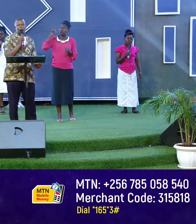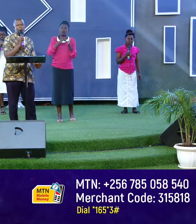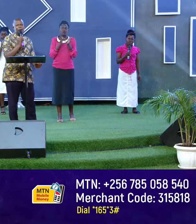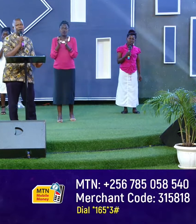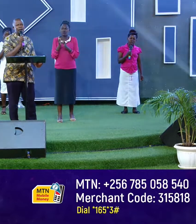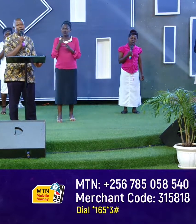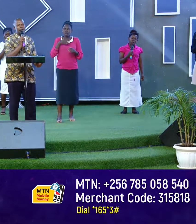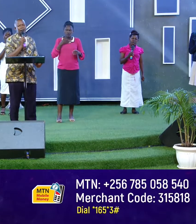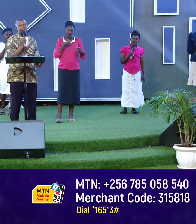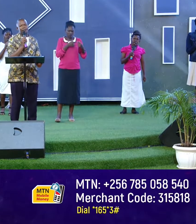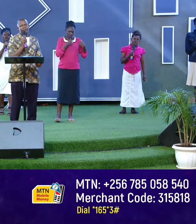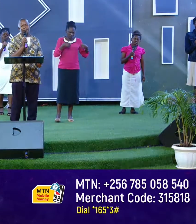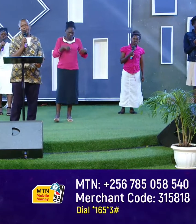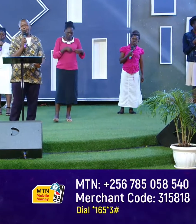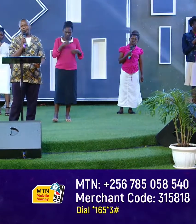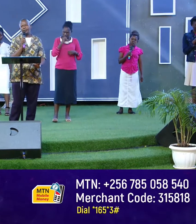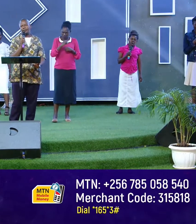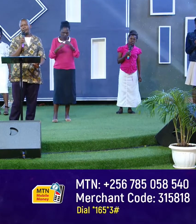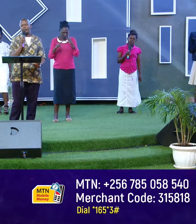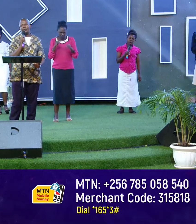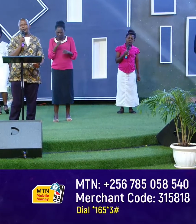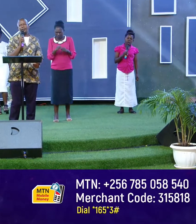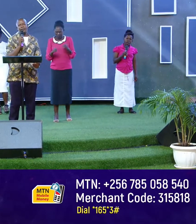Mutima gwange guyayara